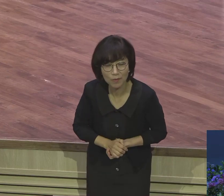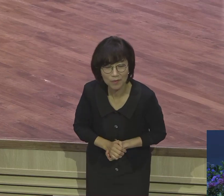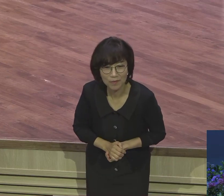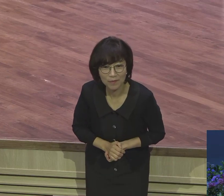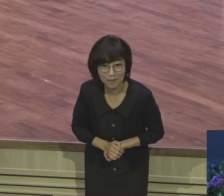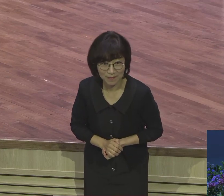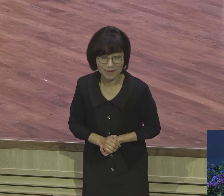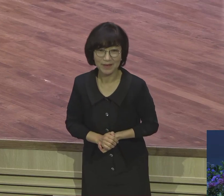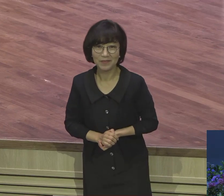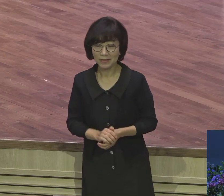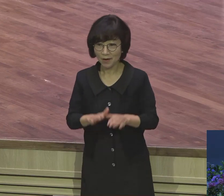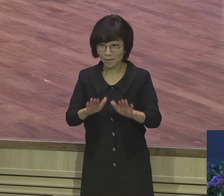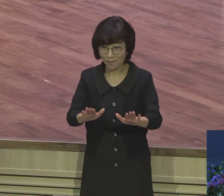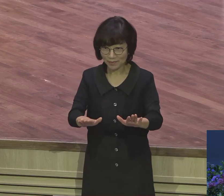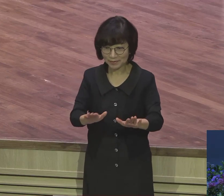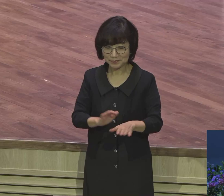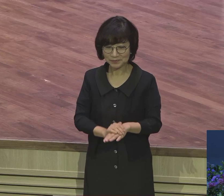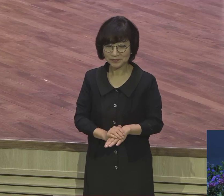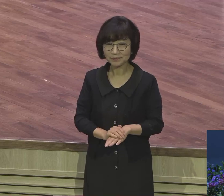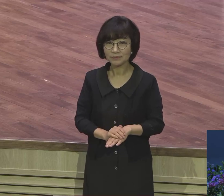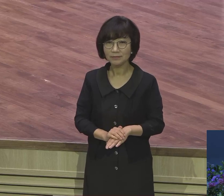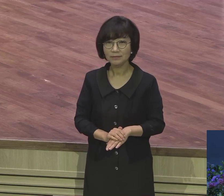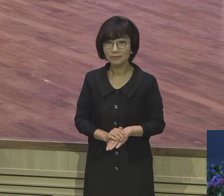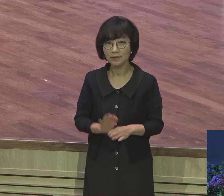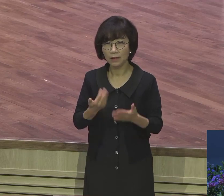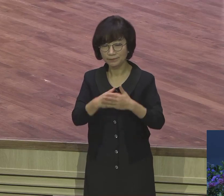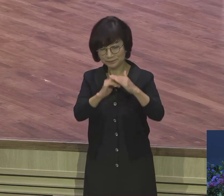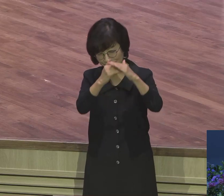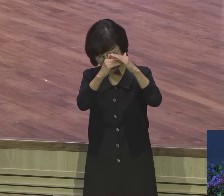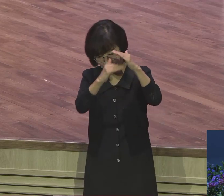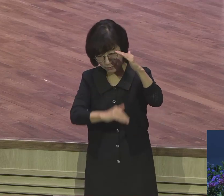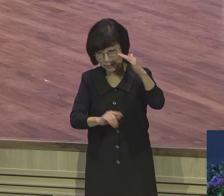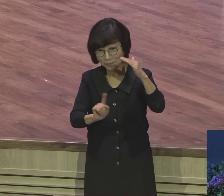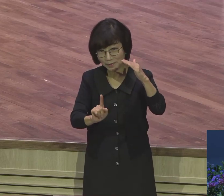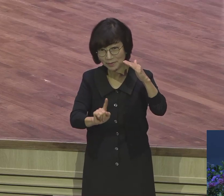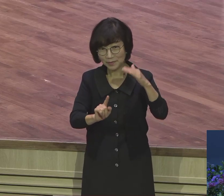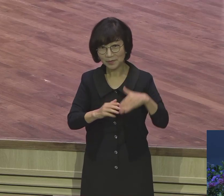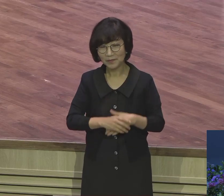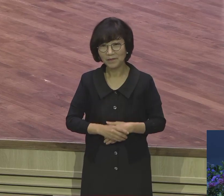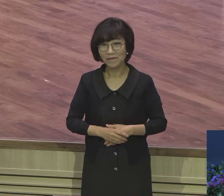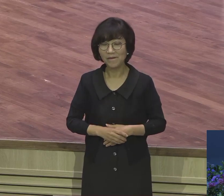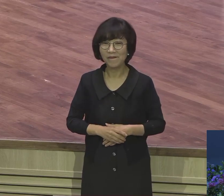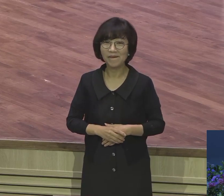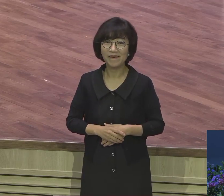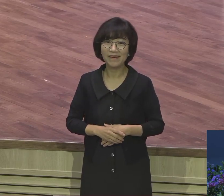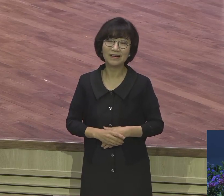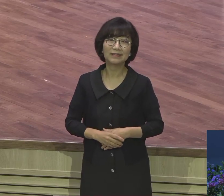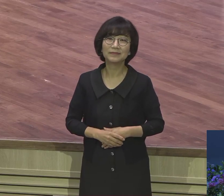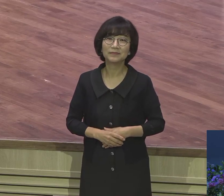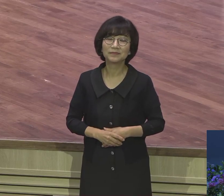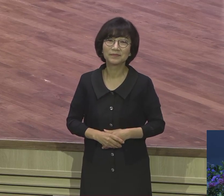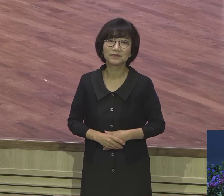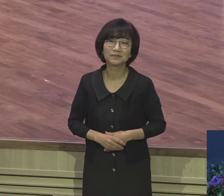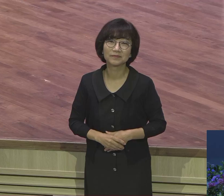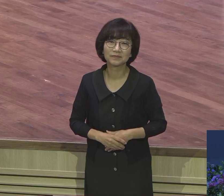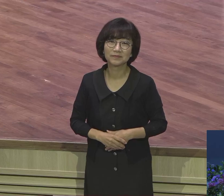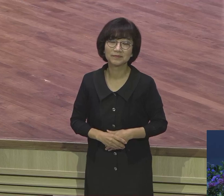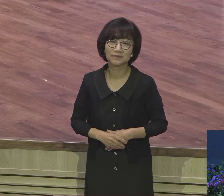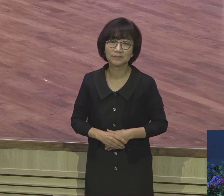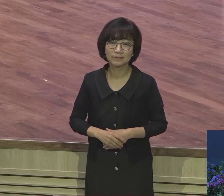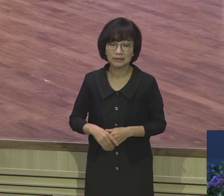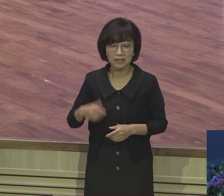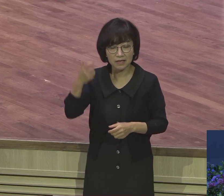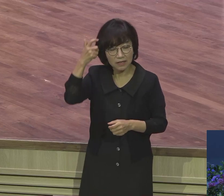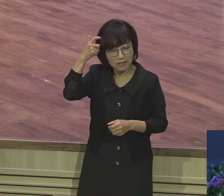사도 바울은 오늘 본문을 통해서 구체적으로 언급을 하고 있습니다. 그리고 그 핵심적인 영적 자세 영적